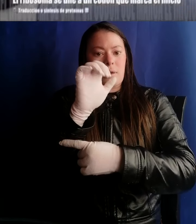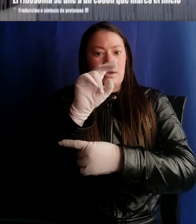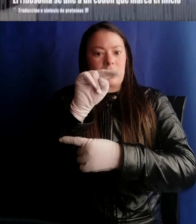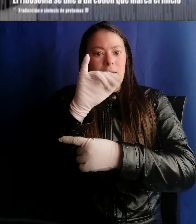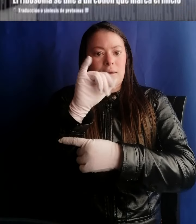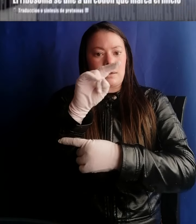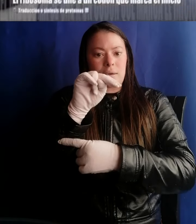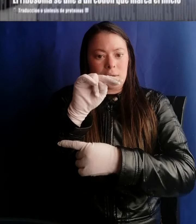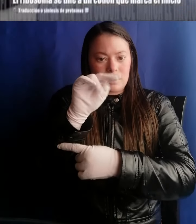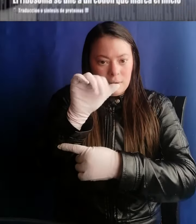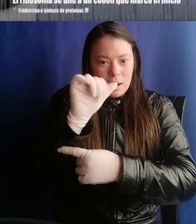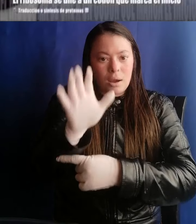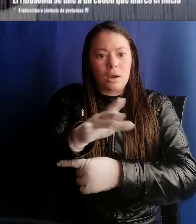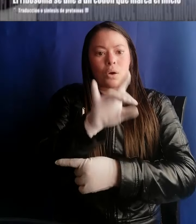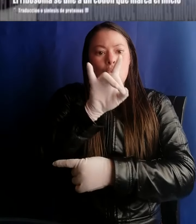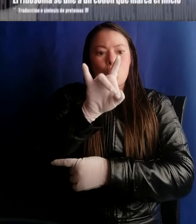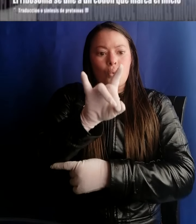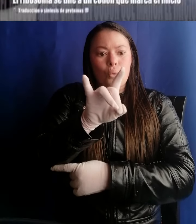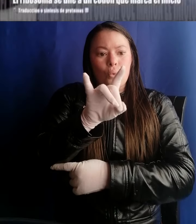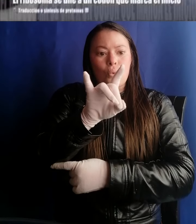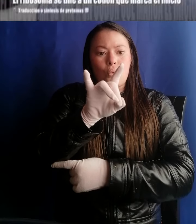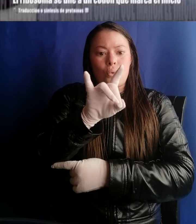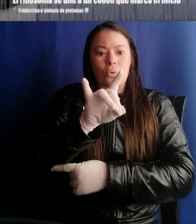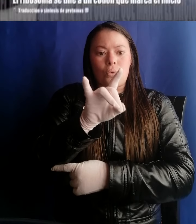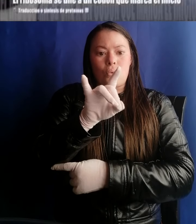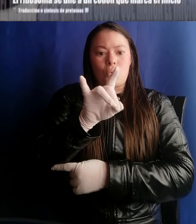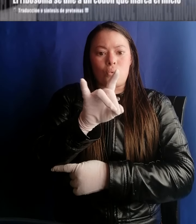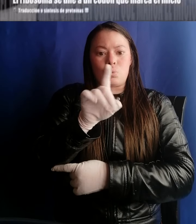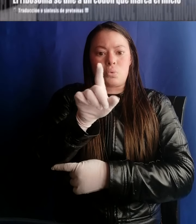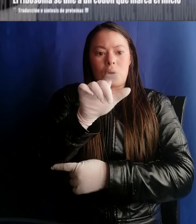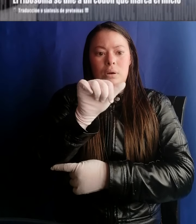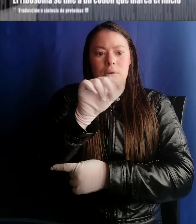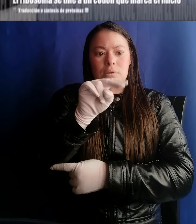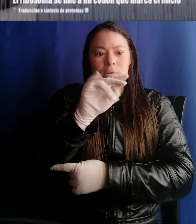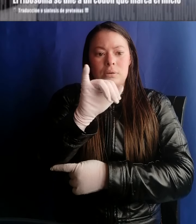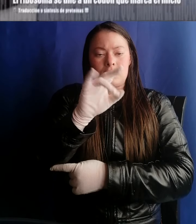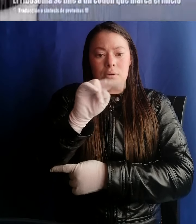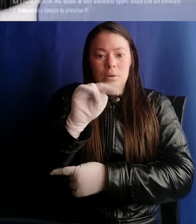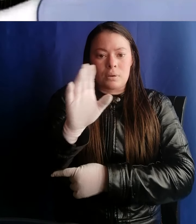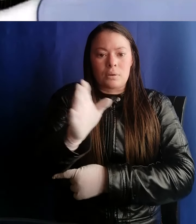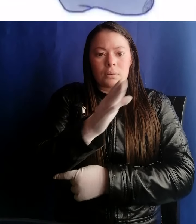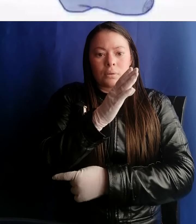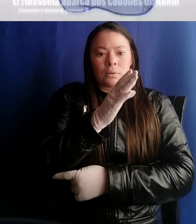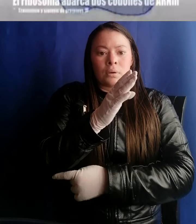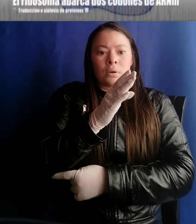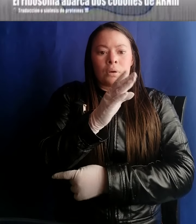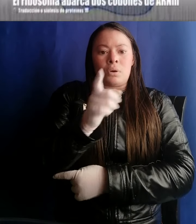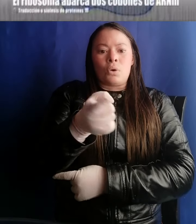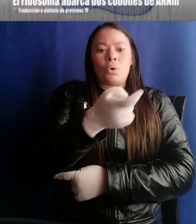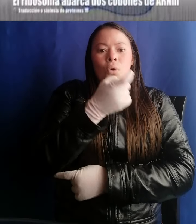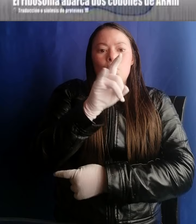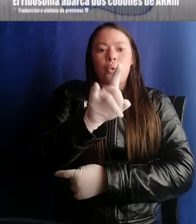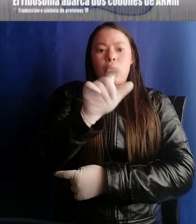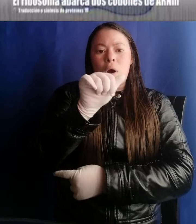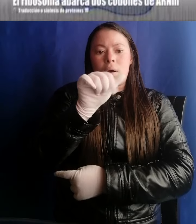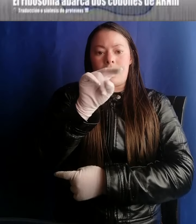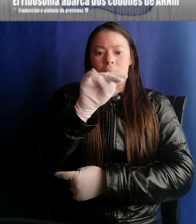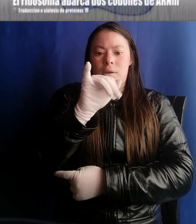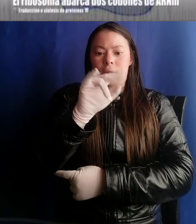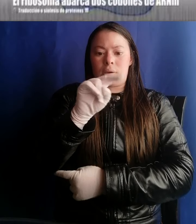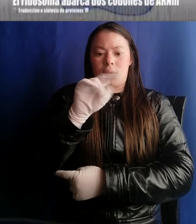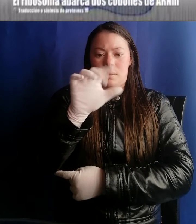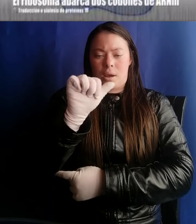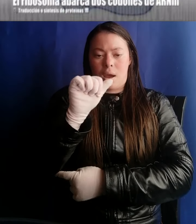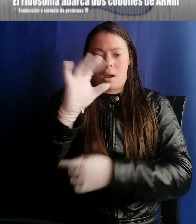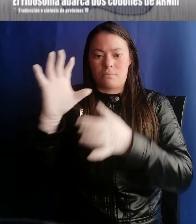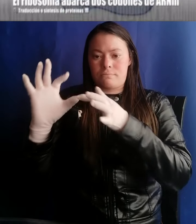es adenina, uracilo y guanina y que también se traduce en el aminoácido metionina. Observa que el ribosoma abarca dos